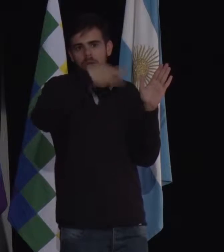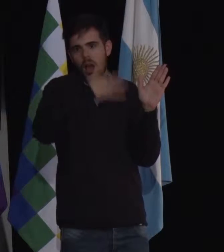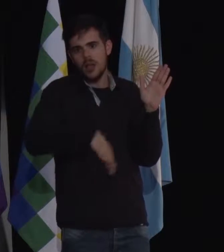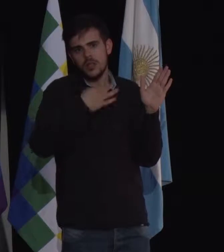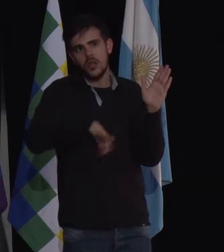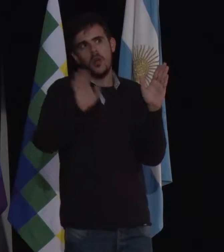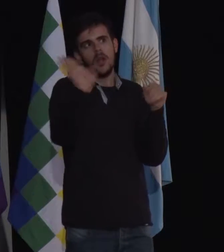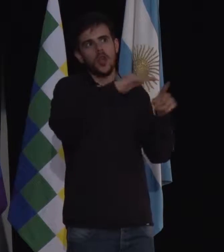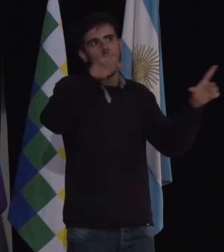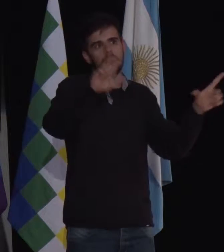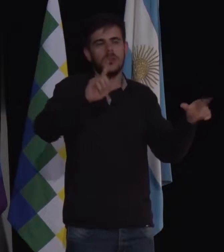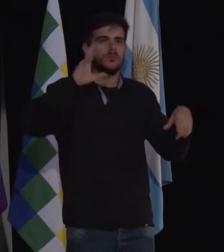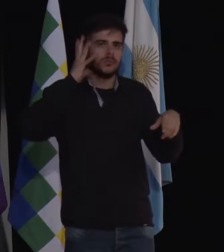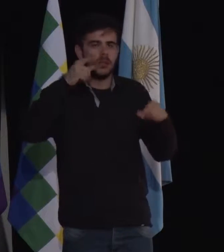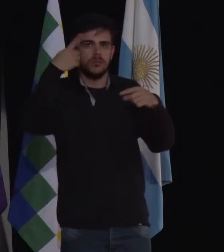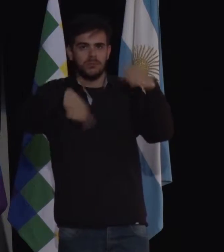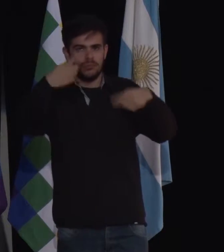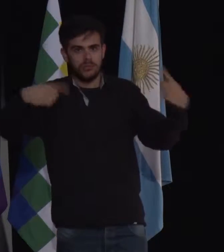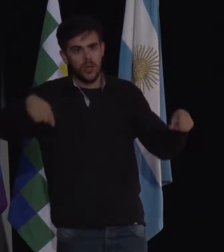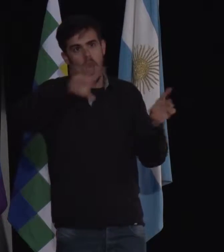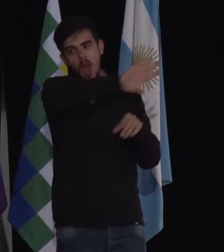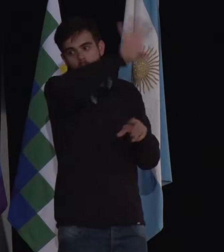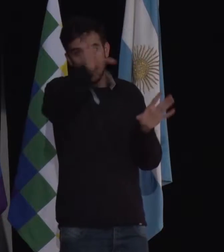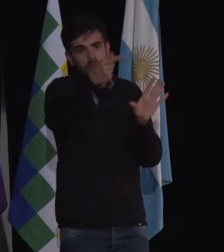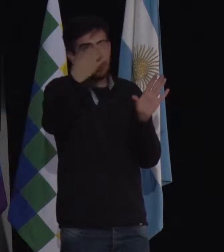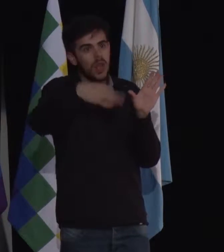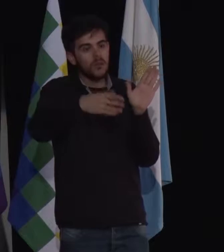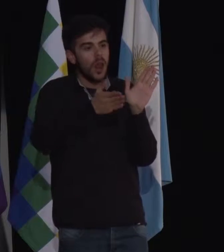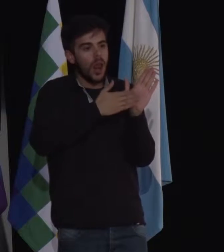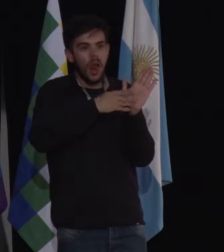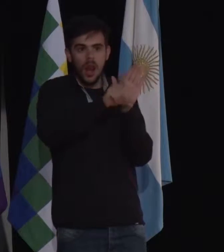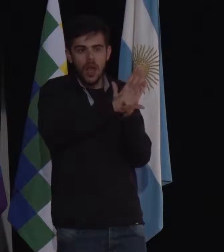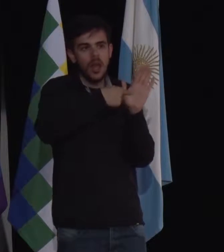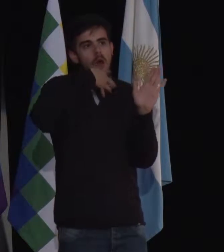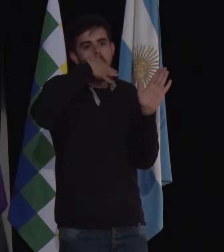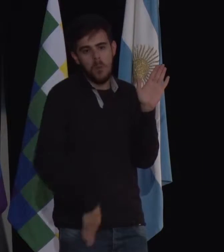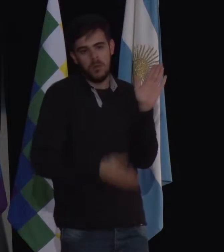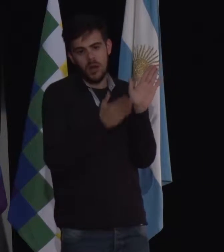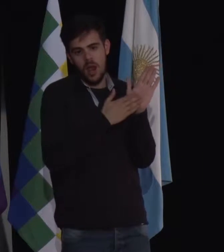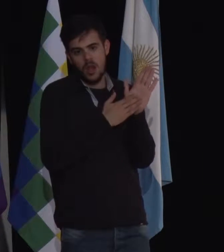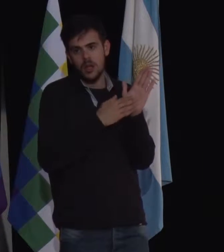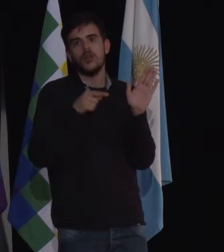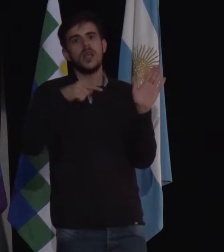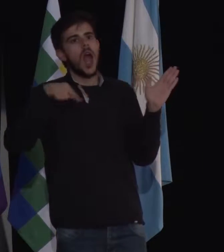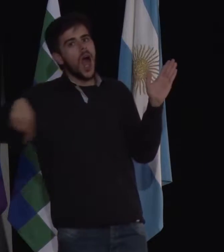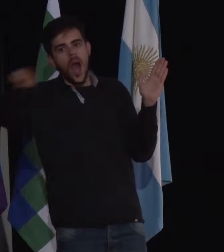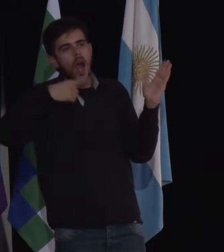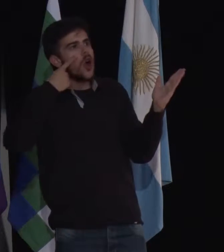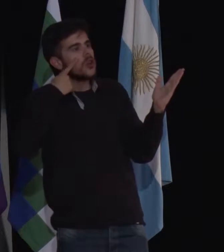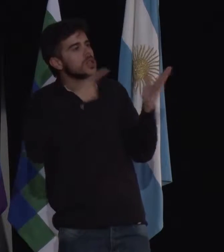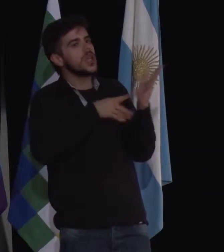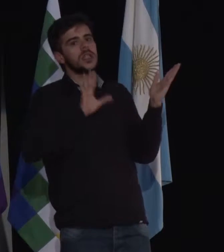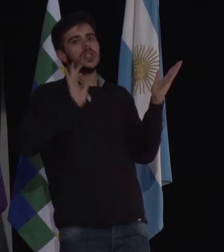y que existen estos derechos de las personas con discapacidad y de este modo poder comenzar a exigirlos de